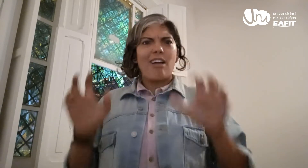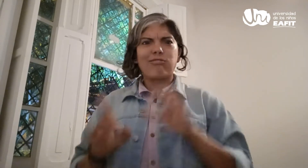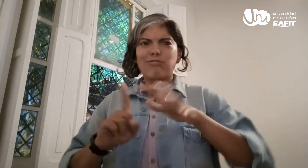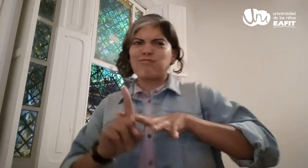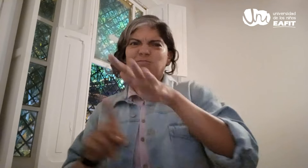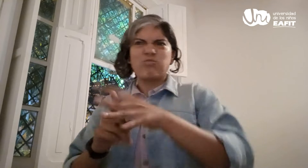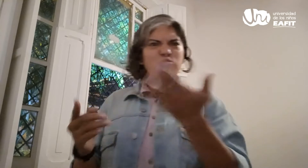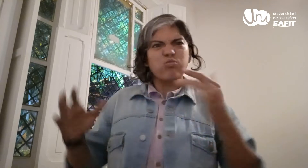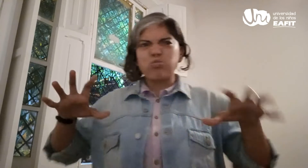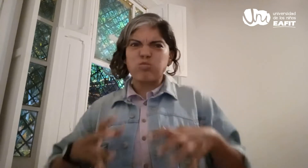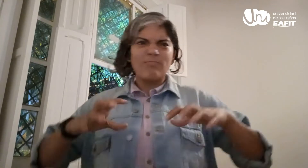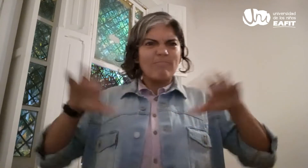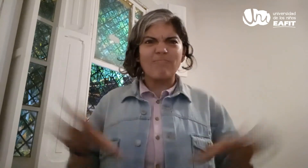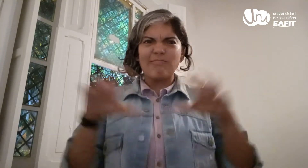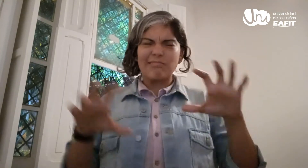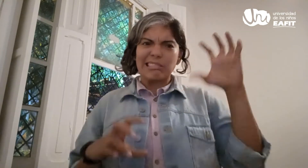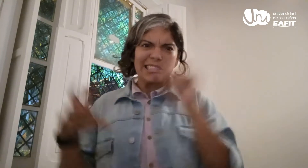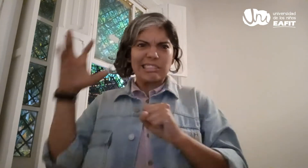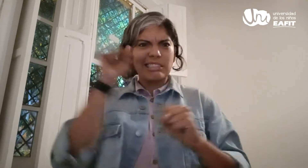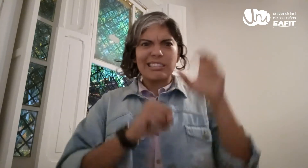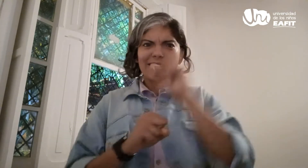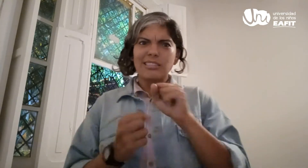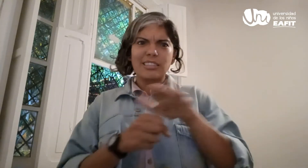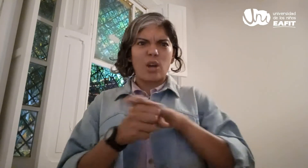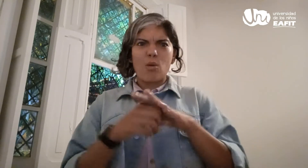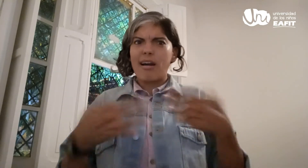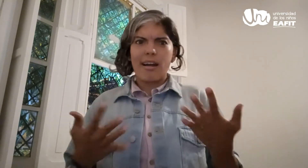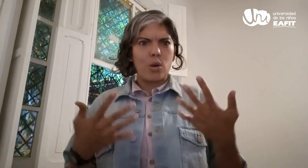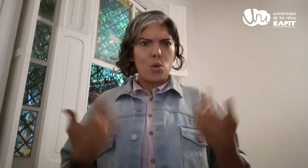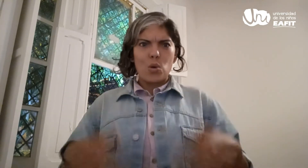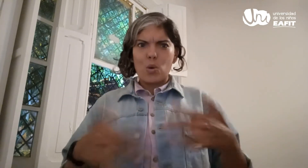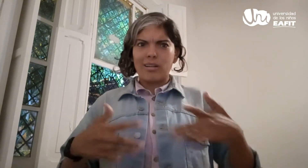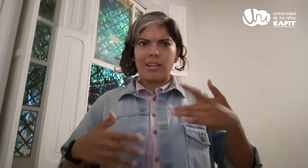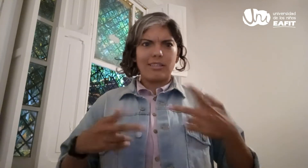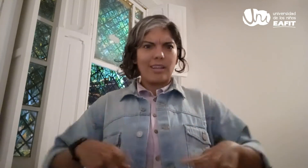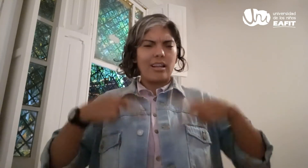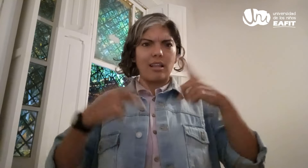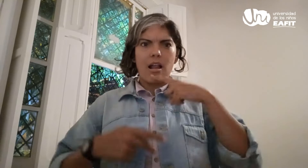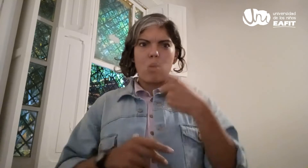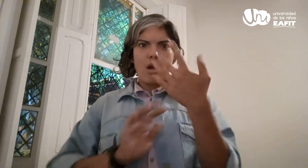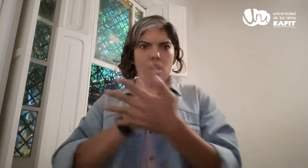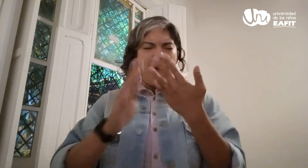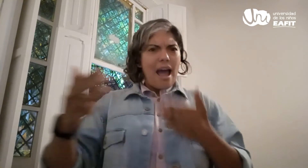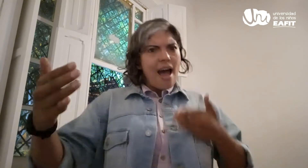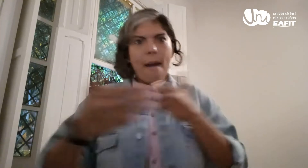hay diferentes contextos. En esa experiencia fue que percibí cómo la lengua de señas es determinante para la eliminación de las